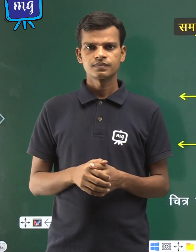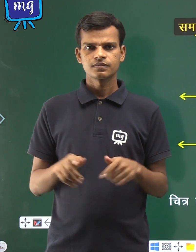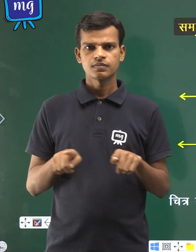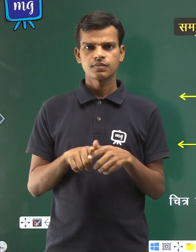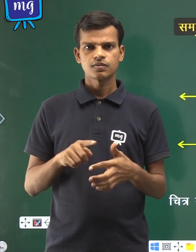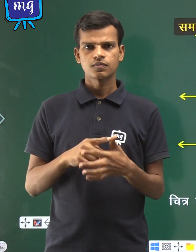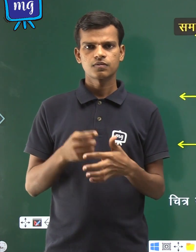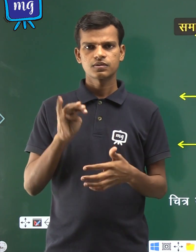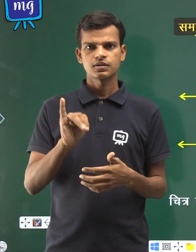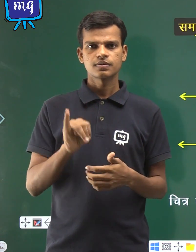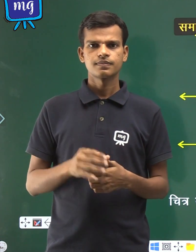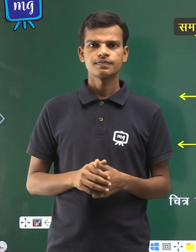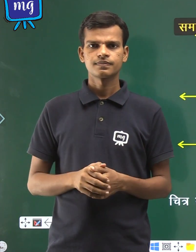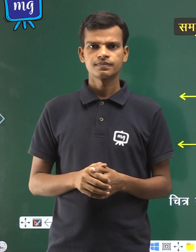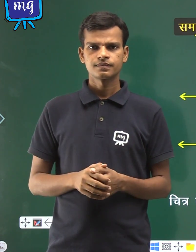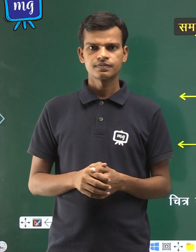बराबर कौन 6।